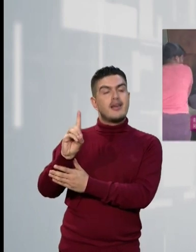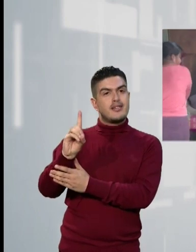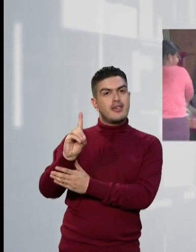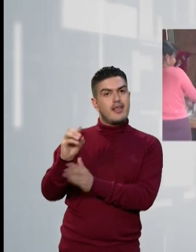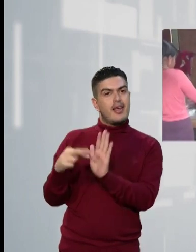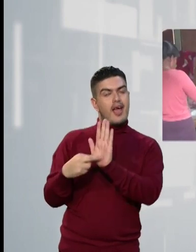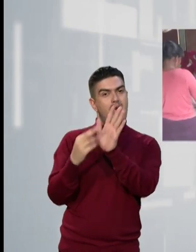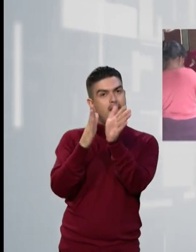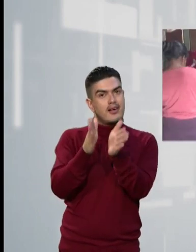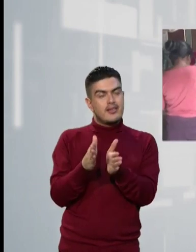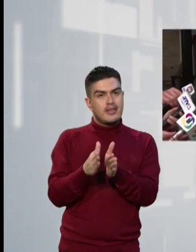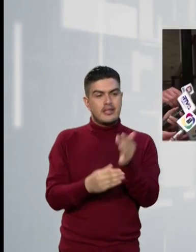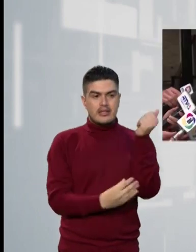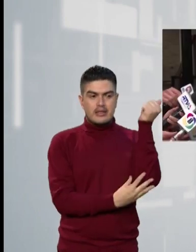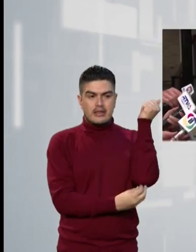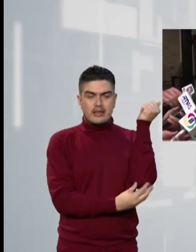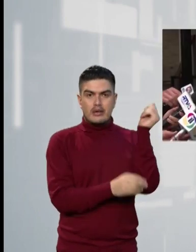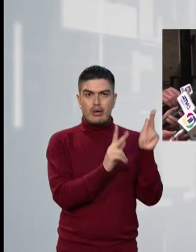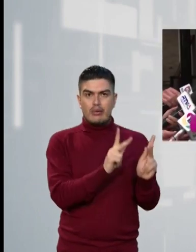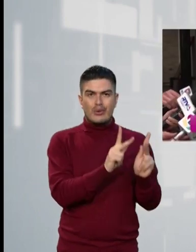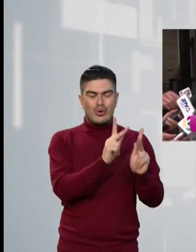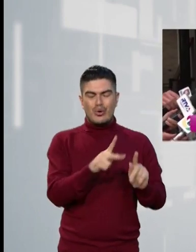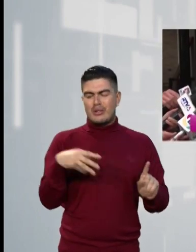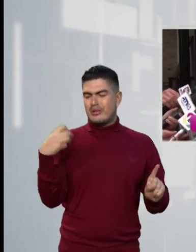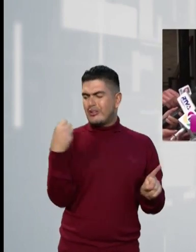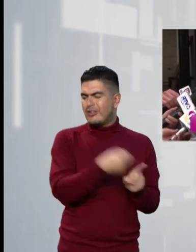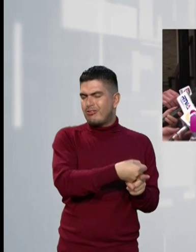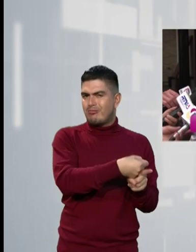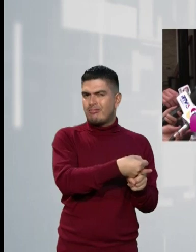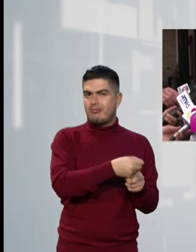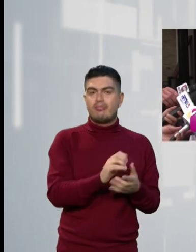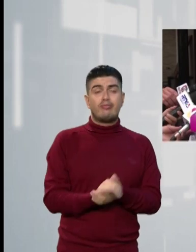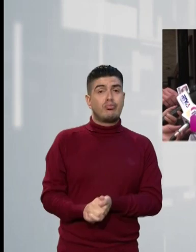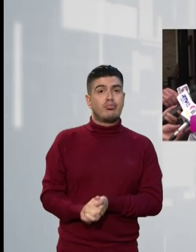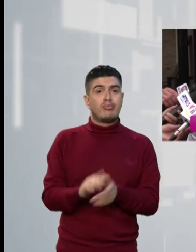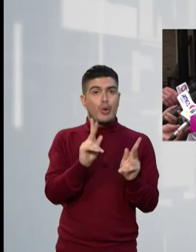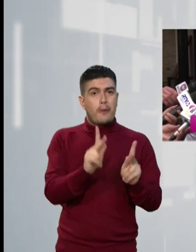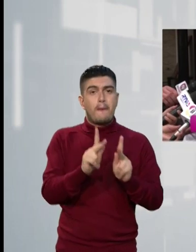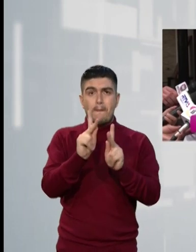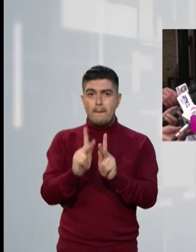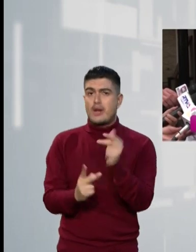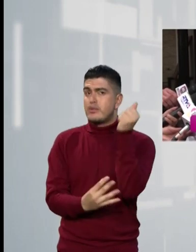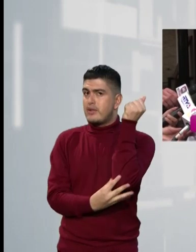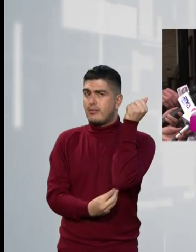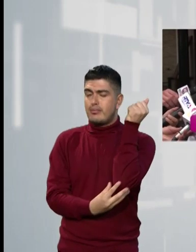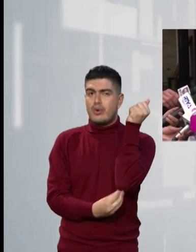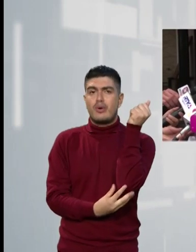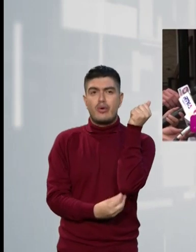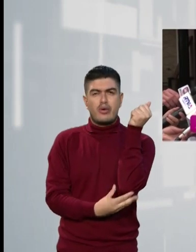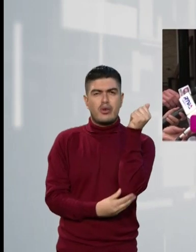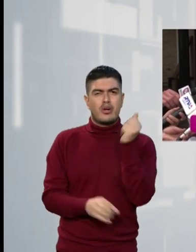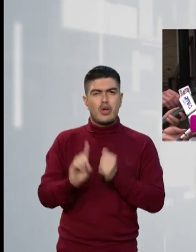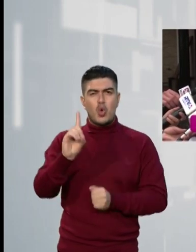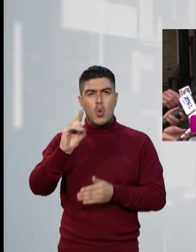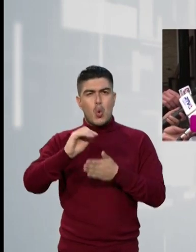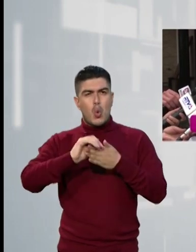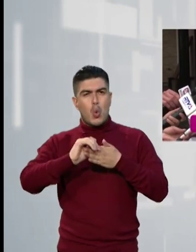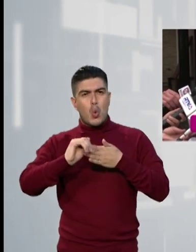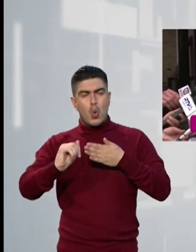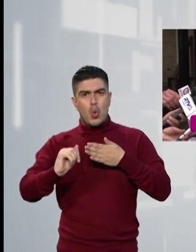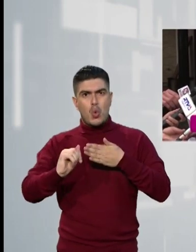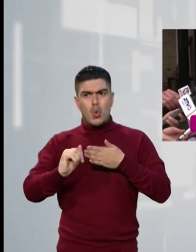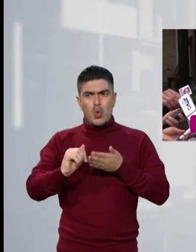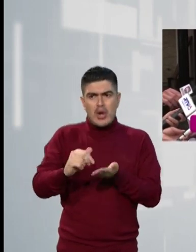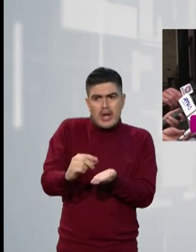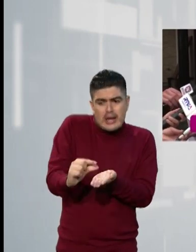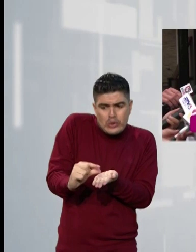en pobreza son los más afectados a la gente más pobre a la gente que tiene un un ingreso de menos de ó a la gente